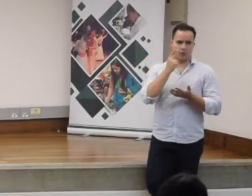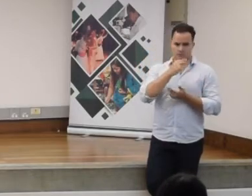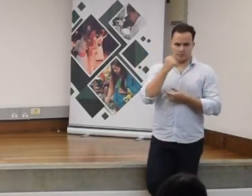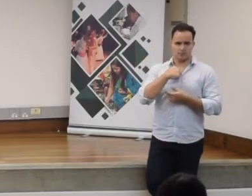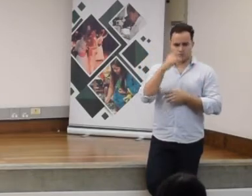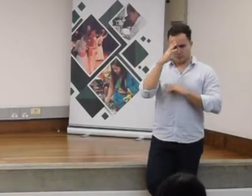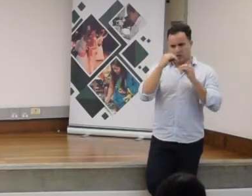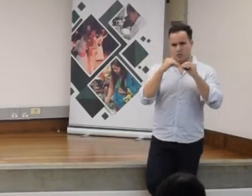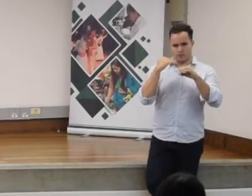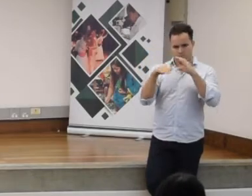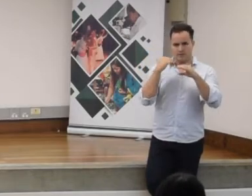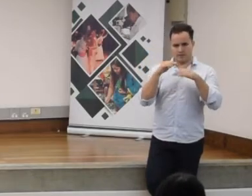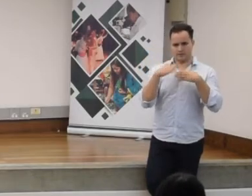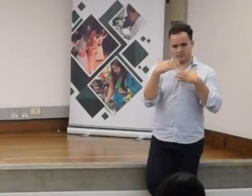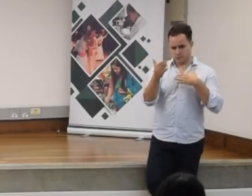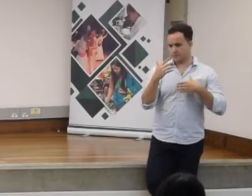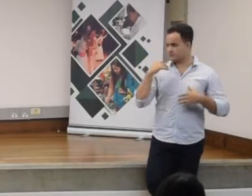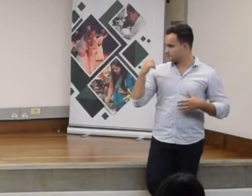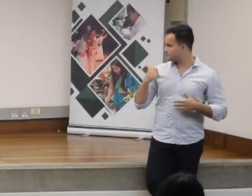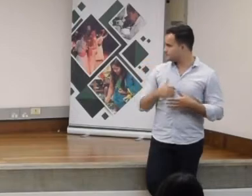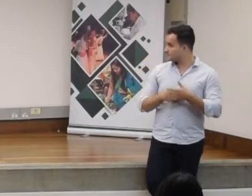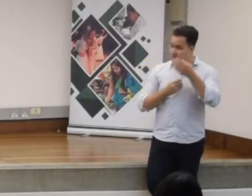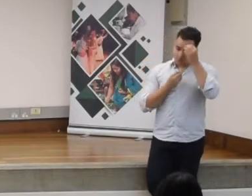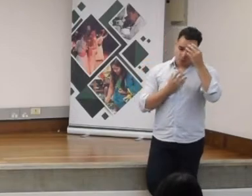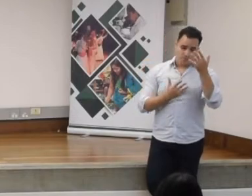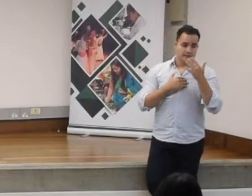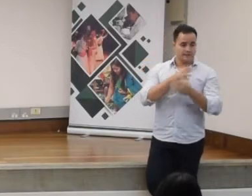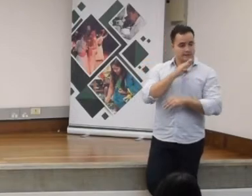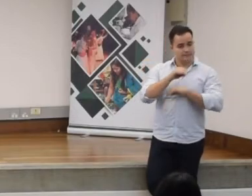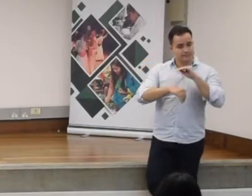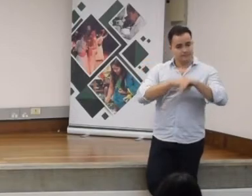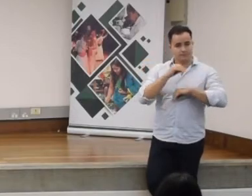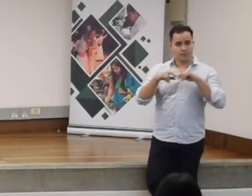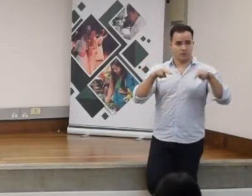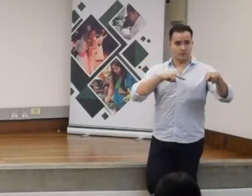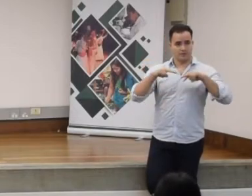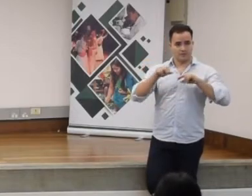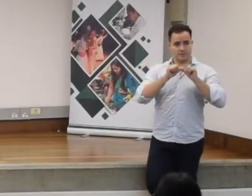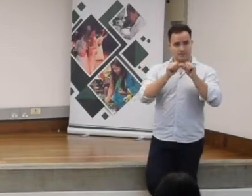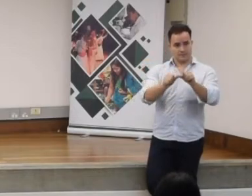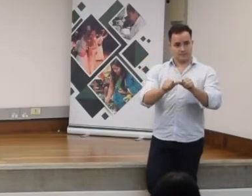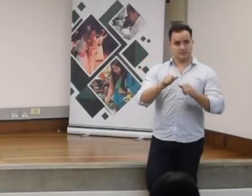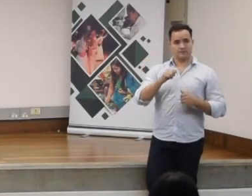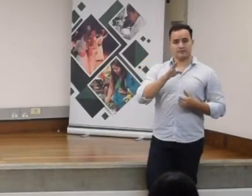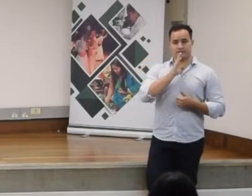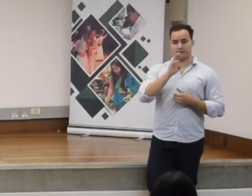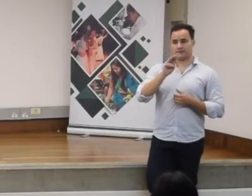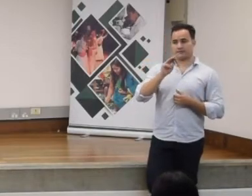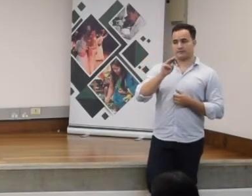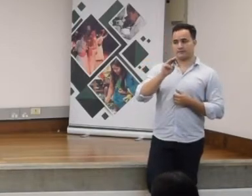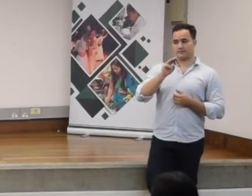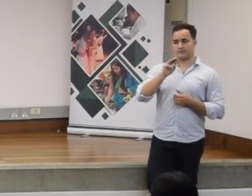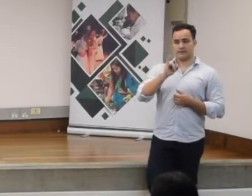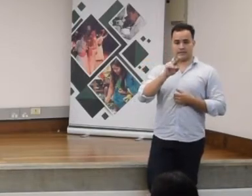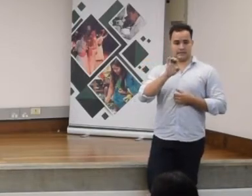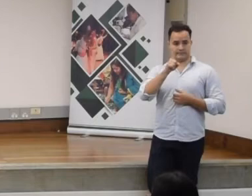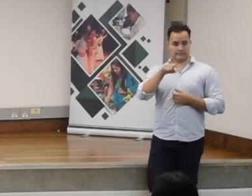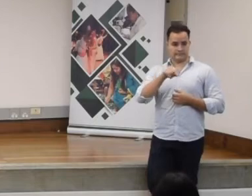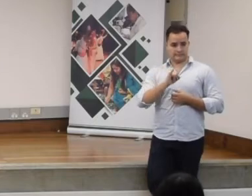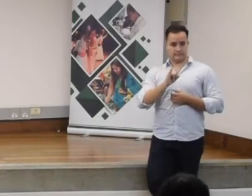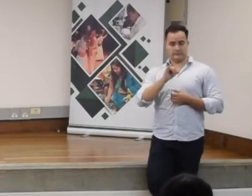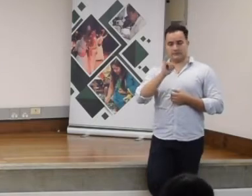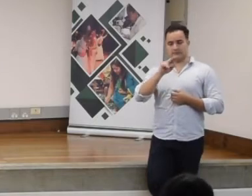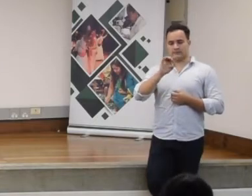les envía. Este informe fue elaborado por la coordinadora de permanencia universitaria, Martínez Tirado Gallego, y